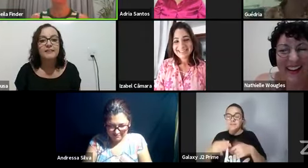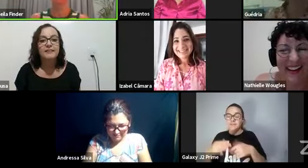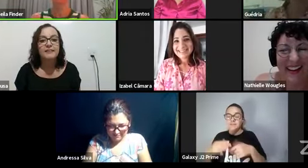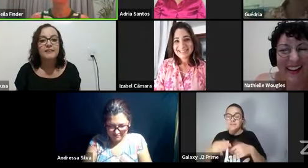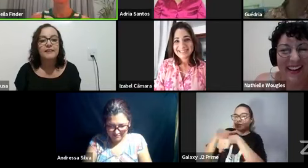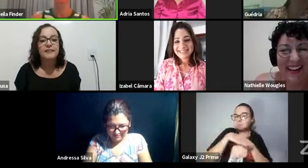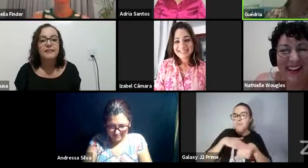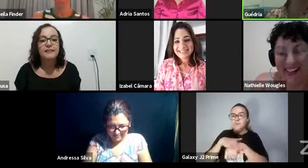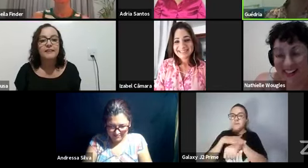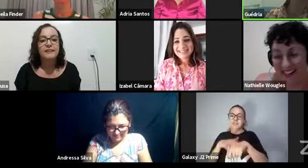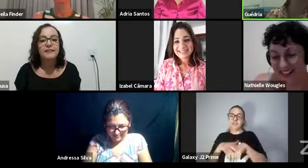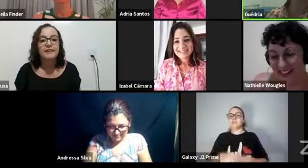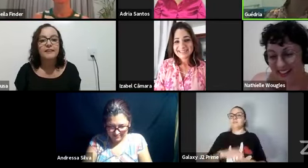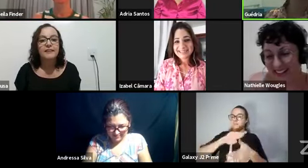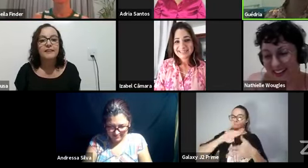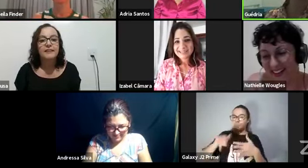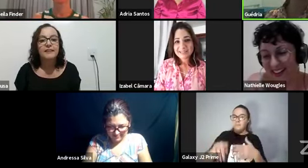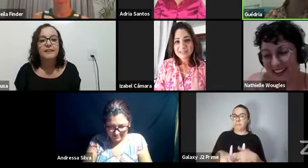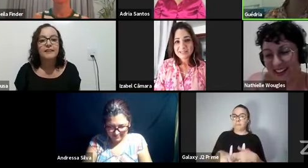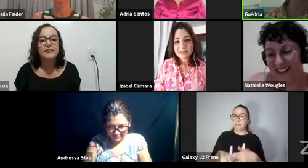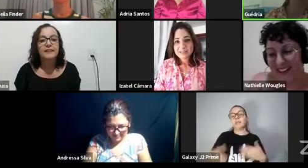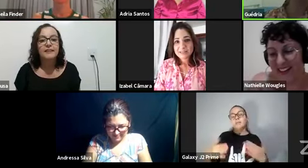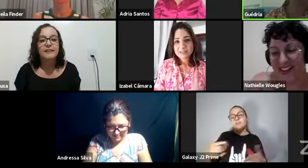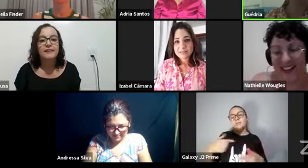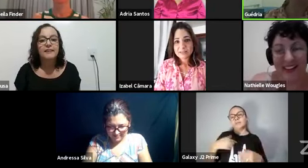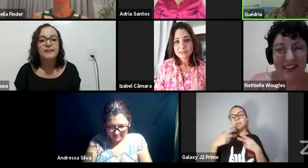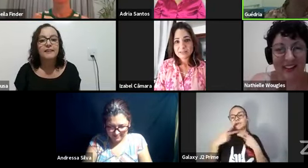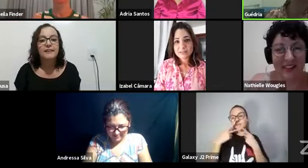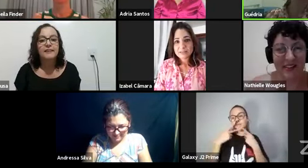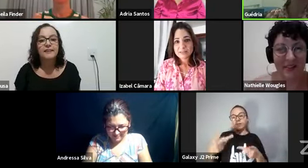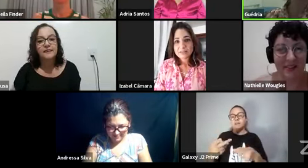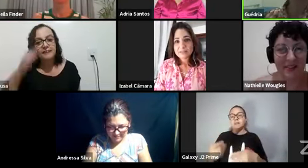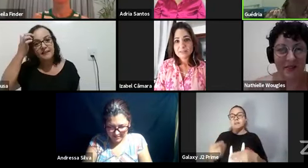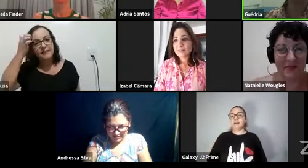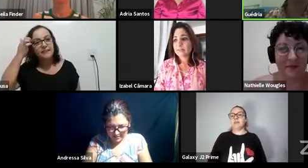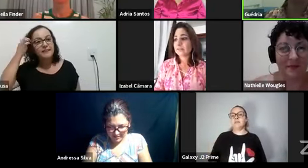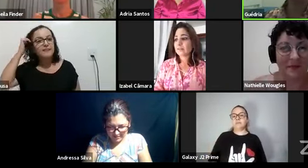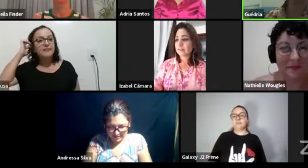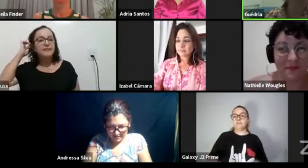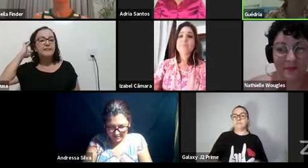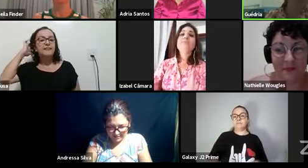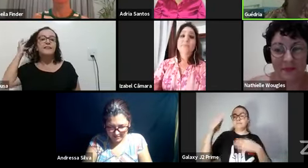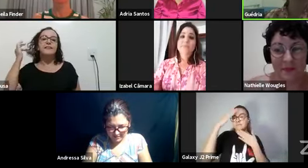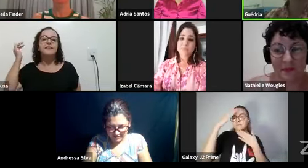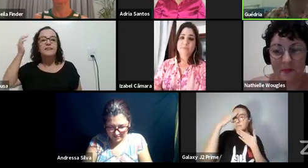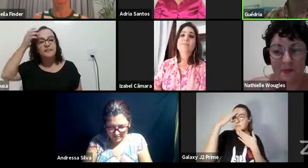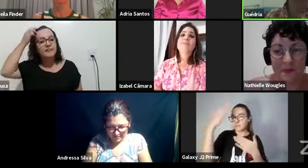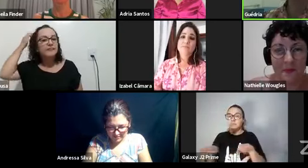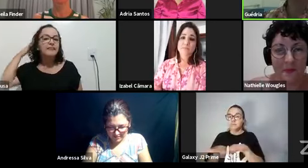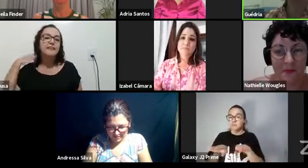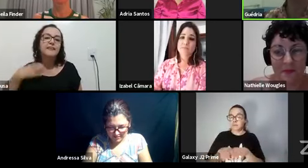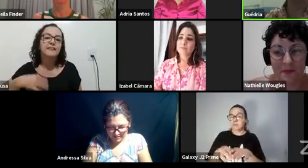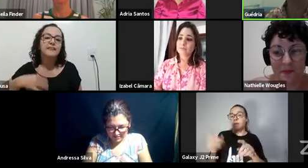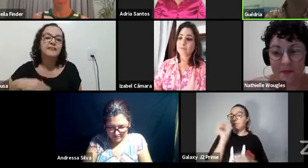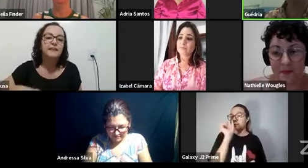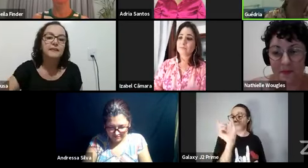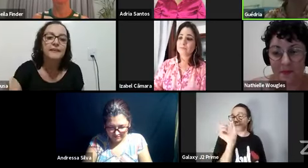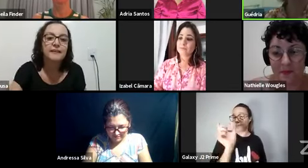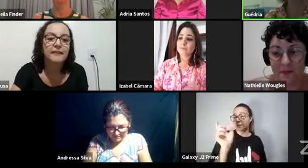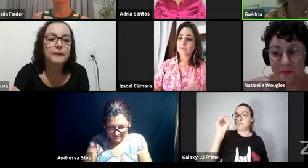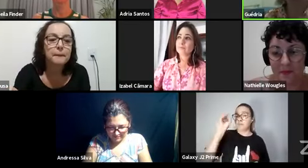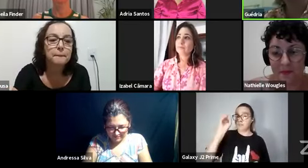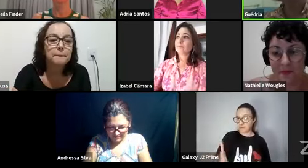Gente, eu só quero dizer para vocês que a gente tem que desmistificar um pouco dessa palavra deficiência, que ainda causa muito luto, causa muita